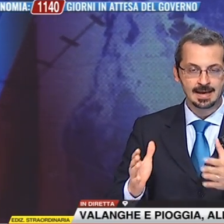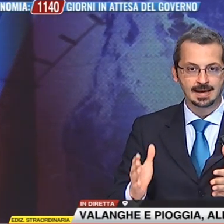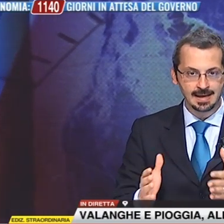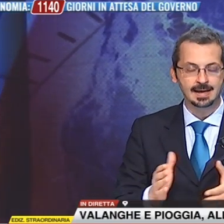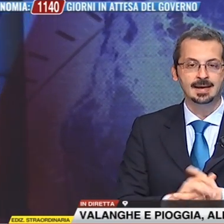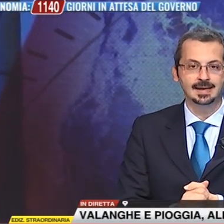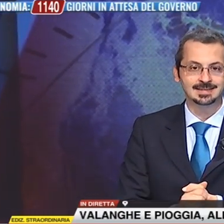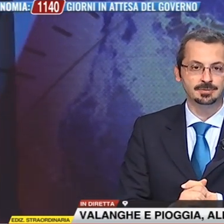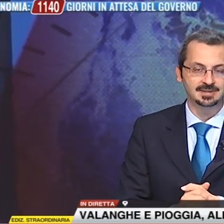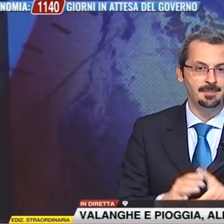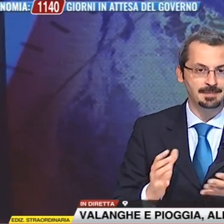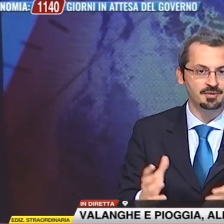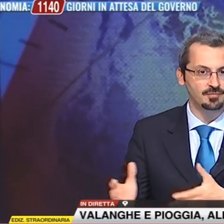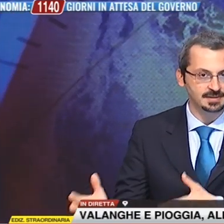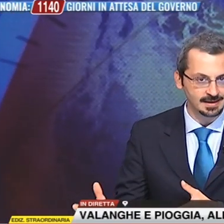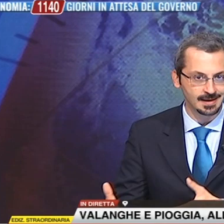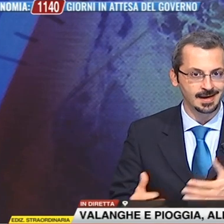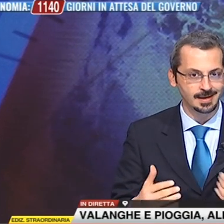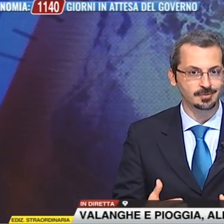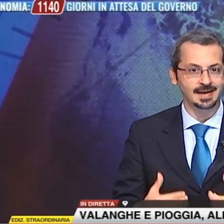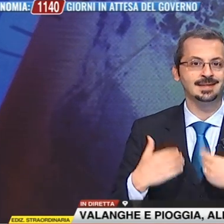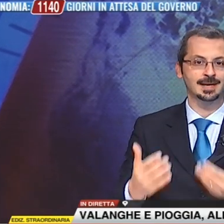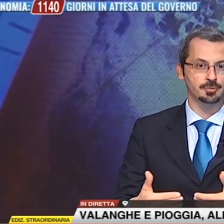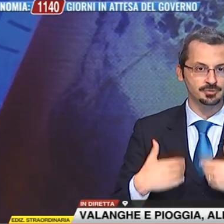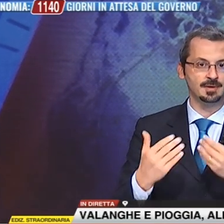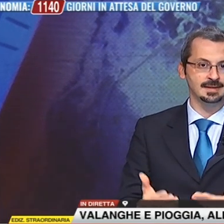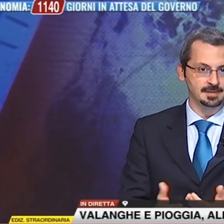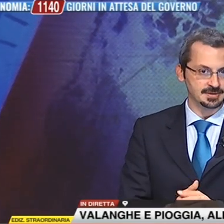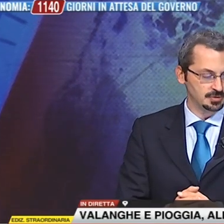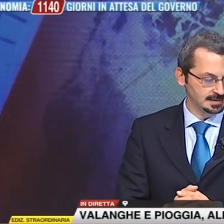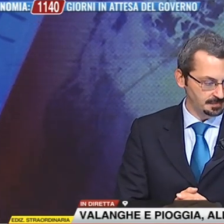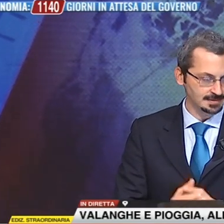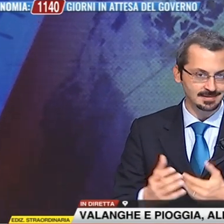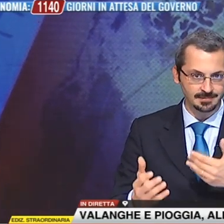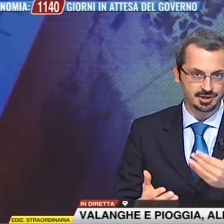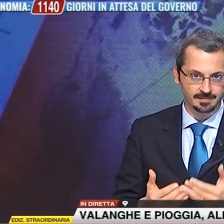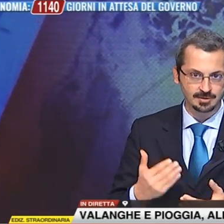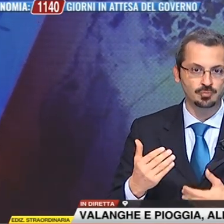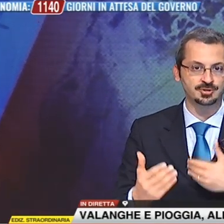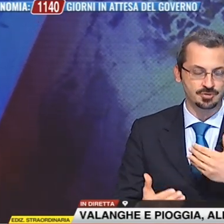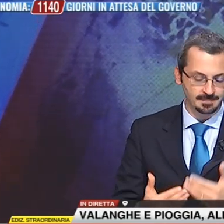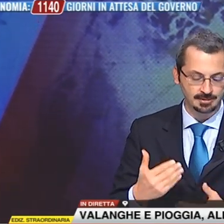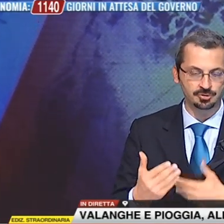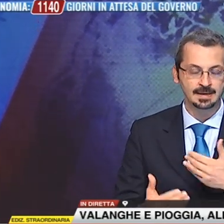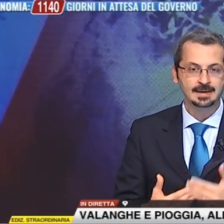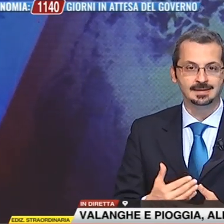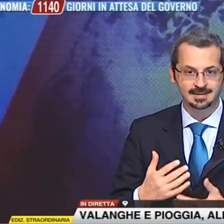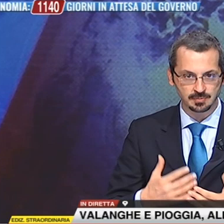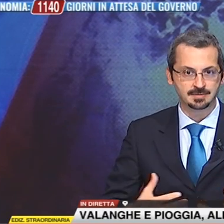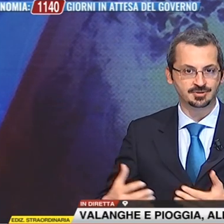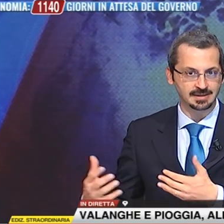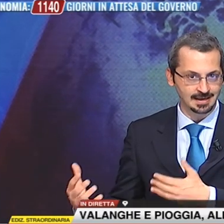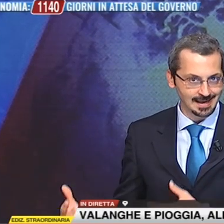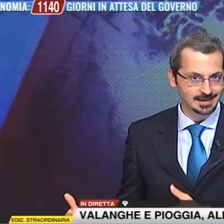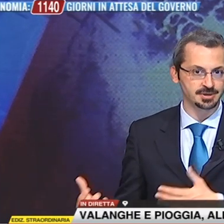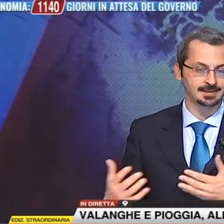dire che restano stabili, ma non vuol dire che non entrano continuamente persone in terapia intensiva. C'è ovviamente un aggiornamento della